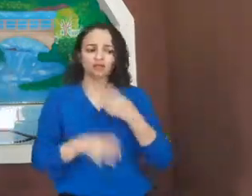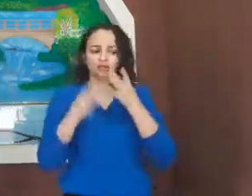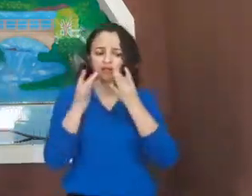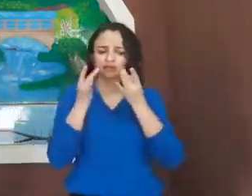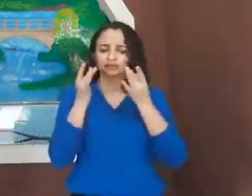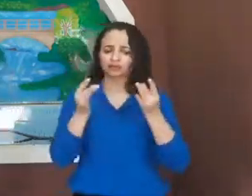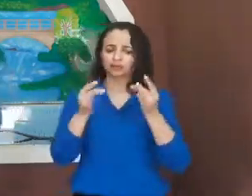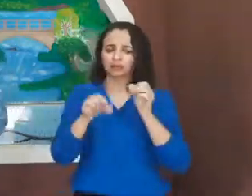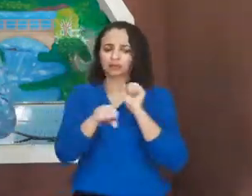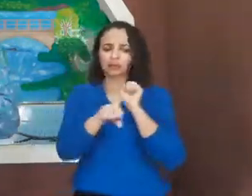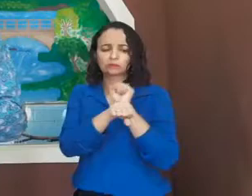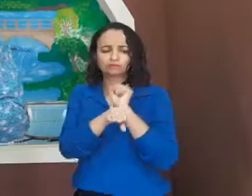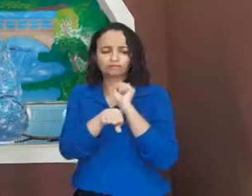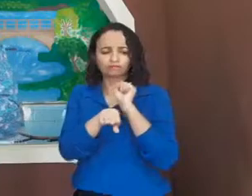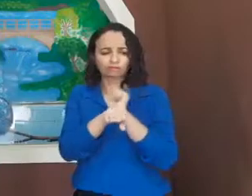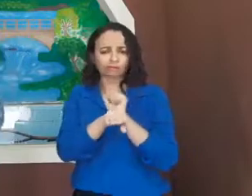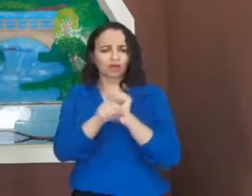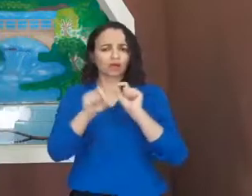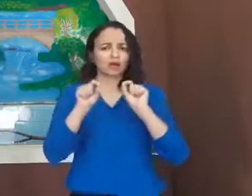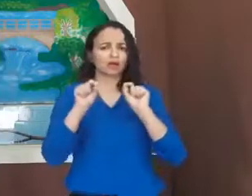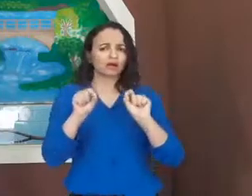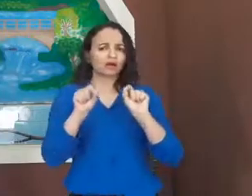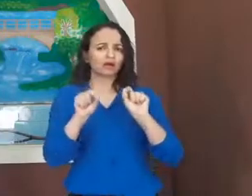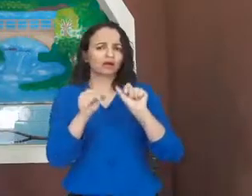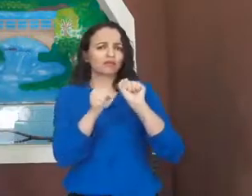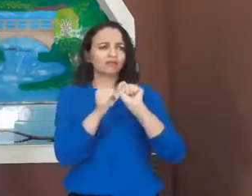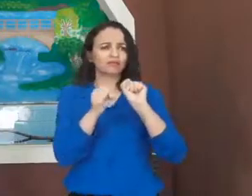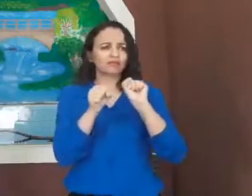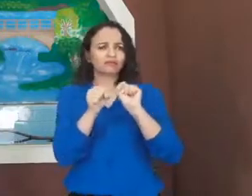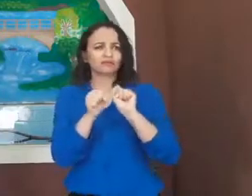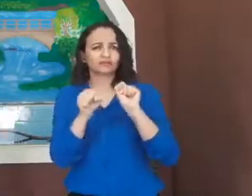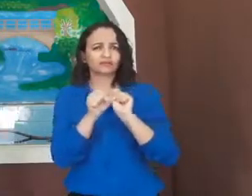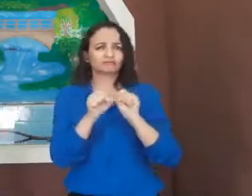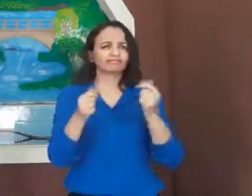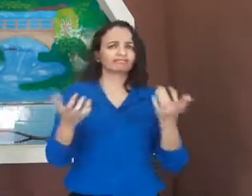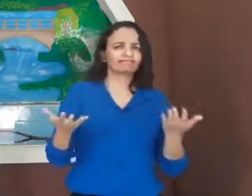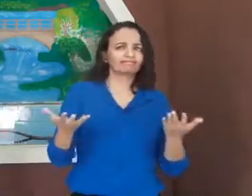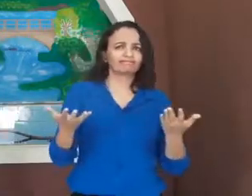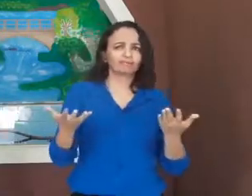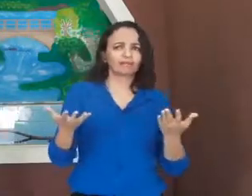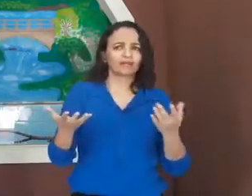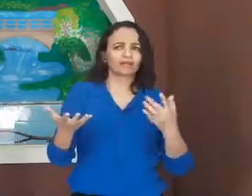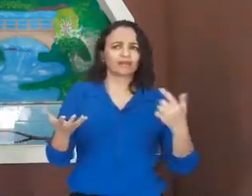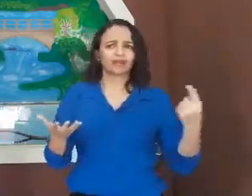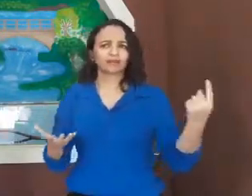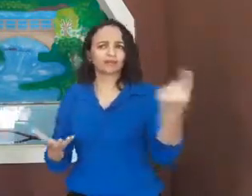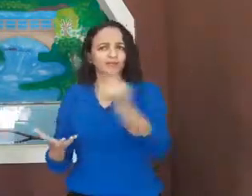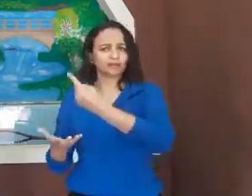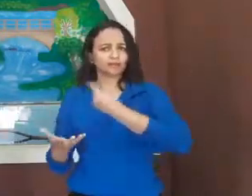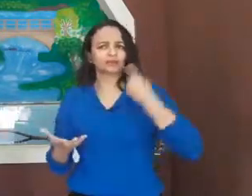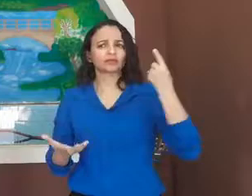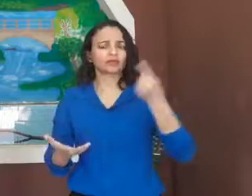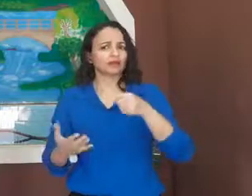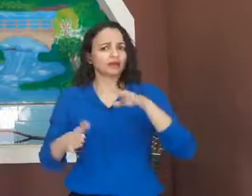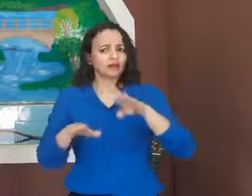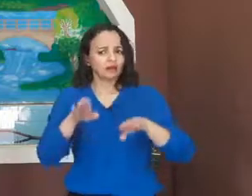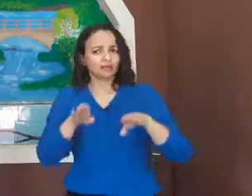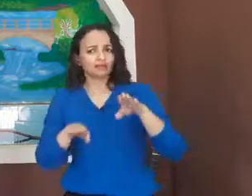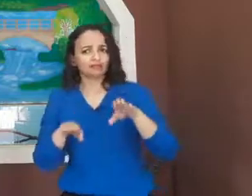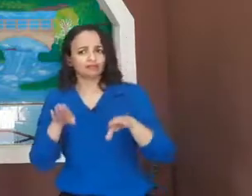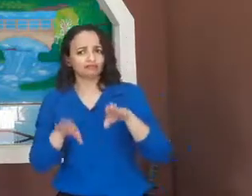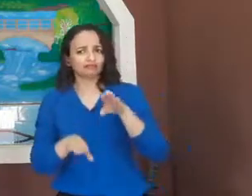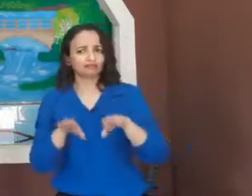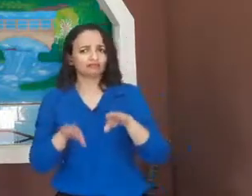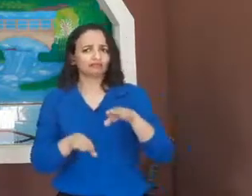a espera, ela produz em muitas situações